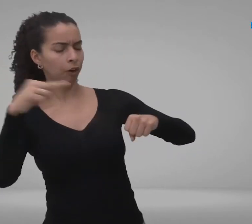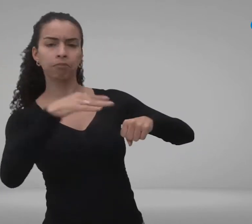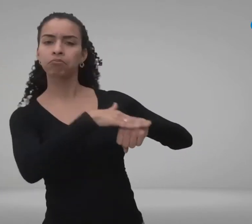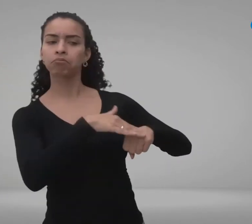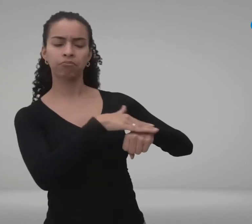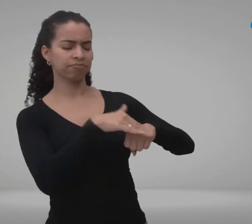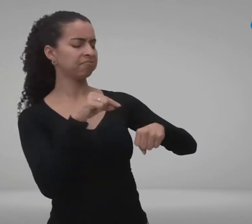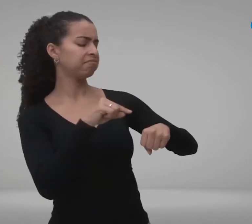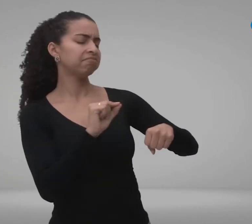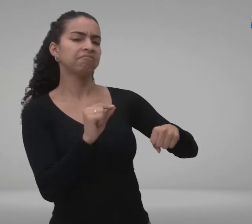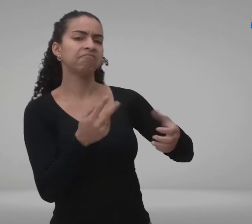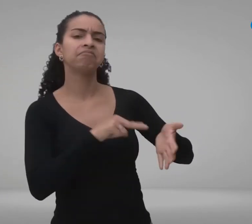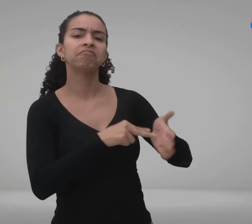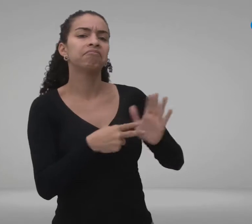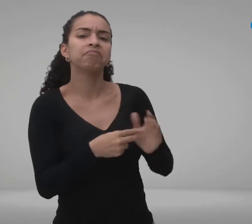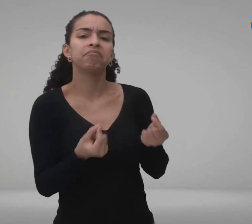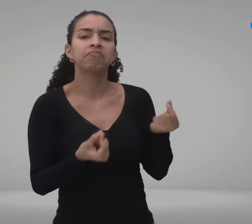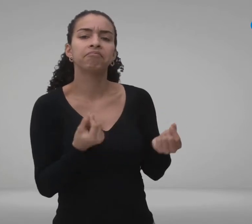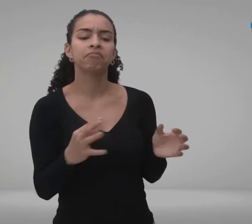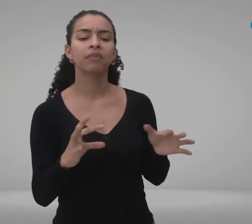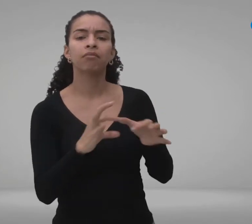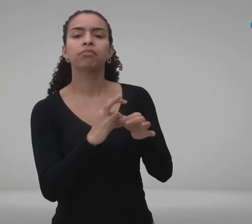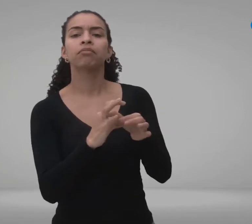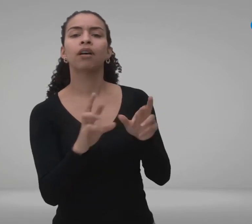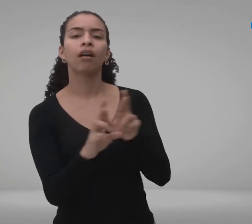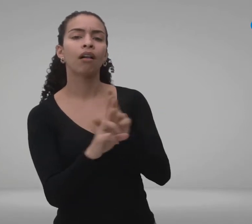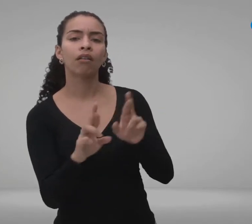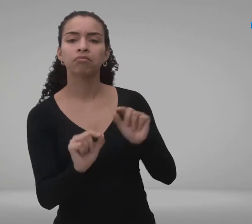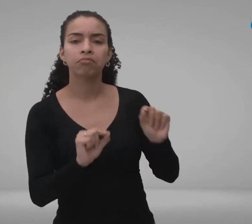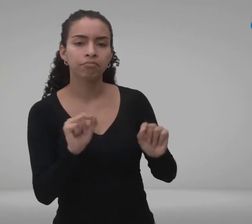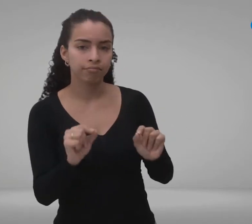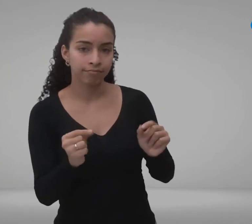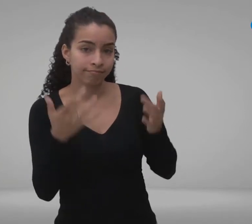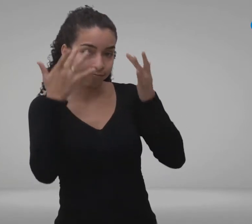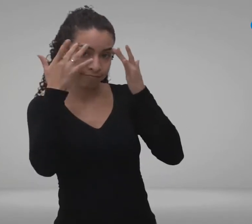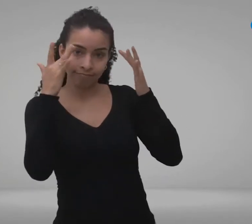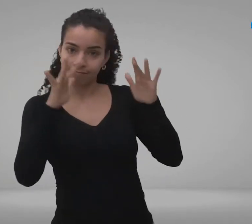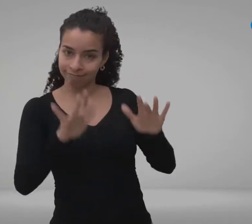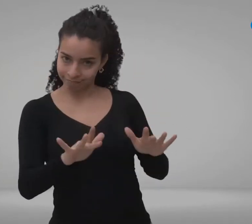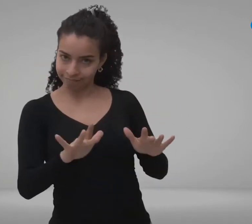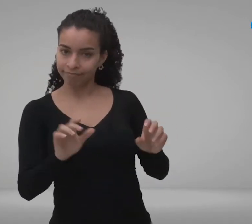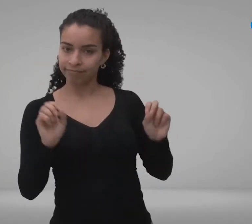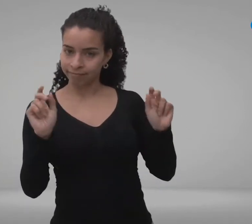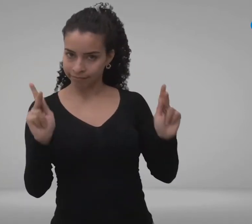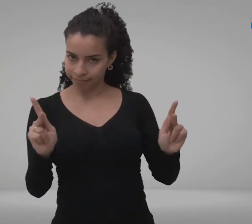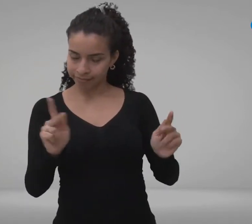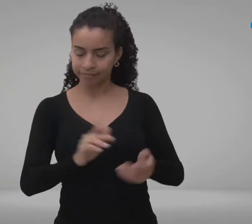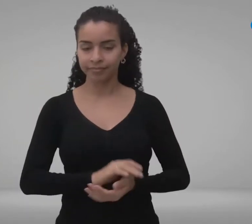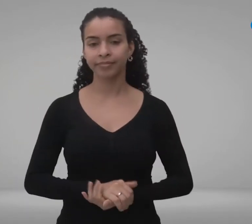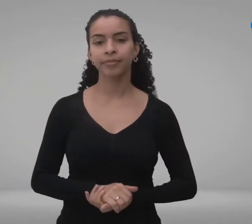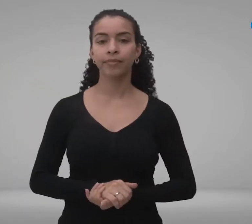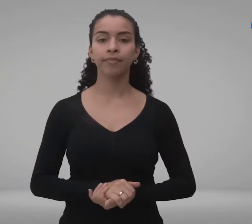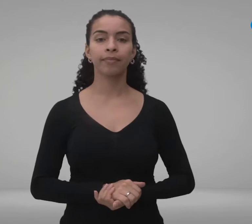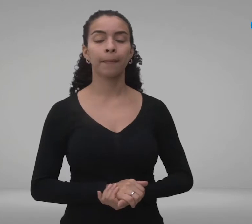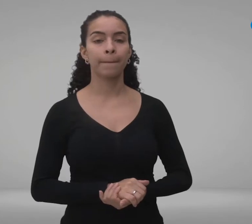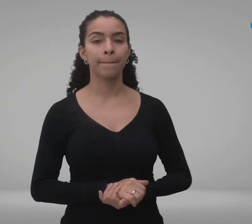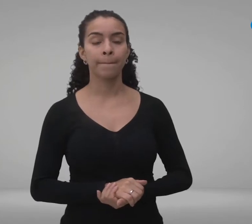conseguir ver aquele sinal e referenciar ele, ao que ele significa. Ok? A língua